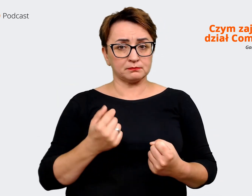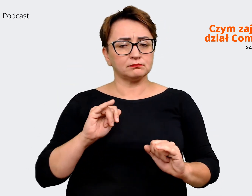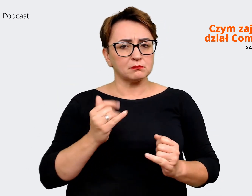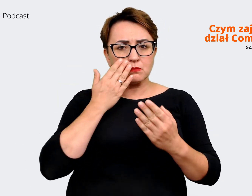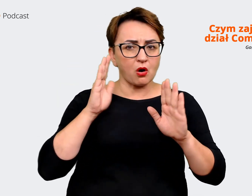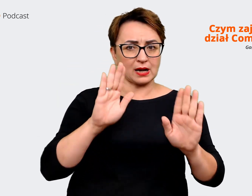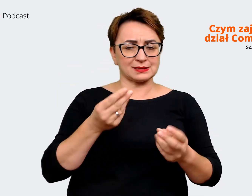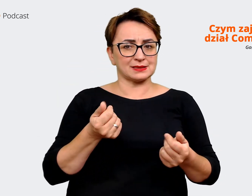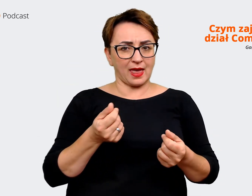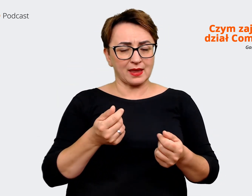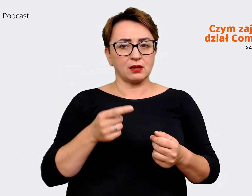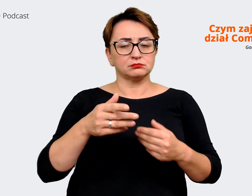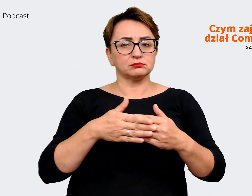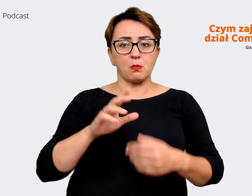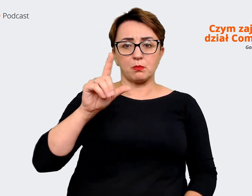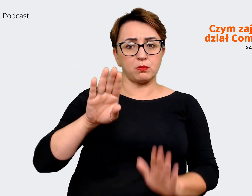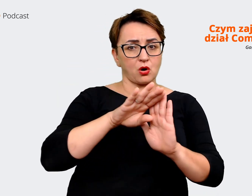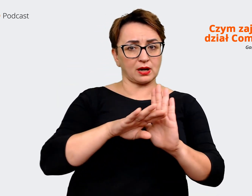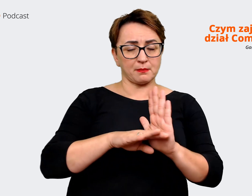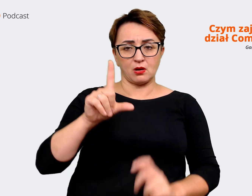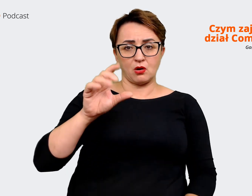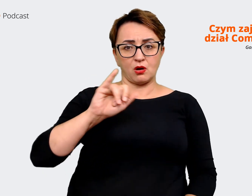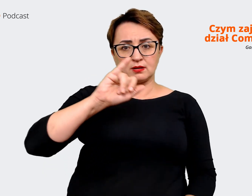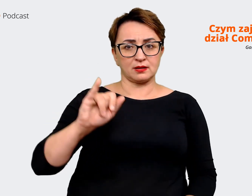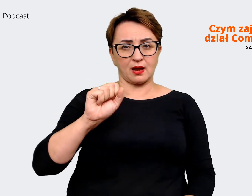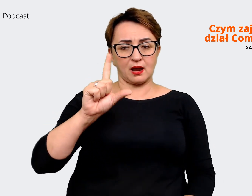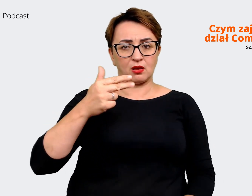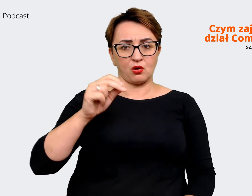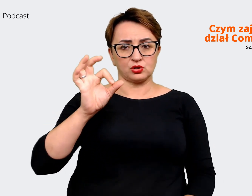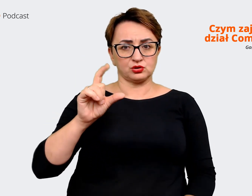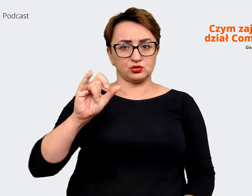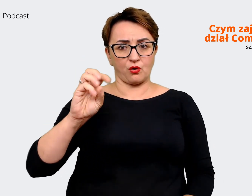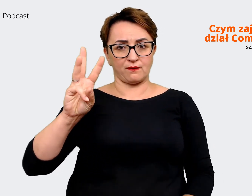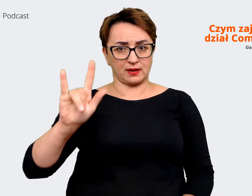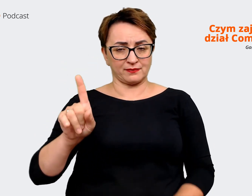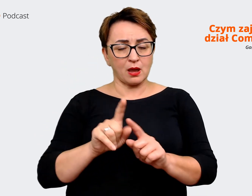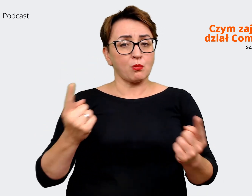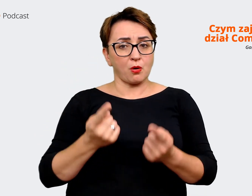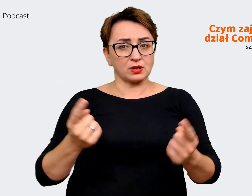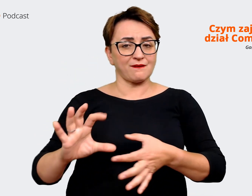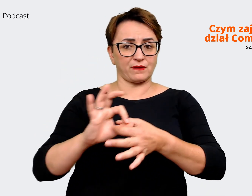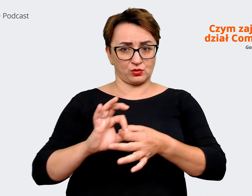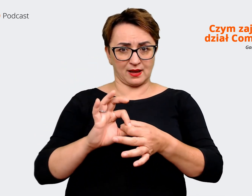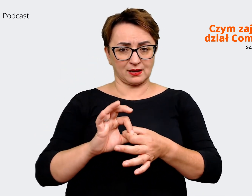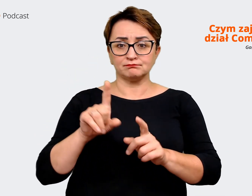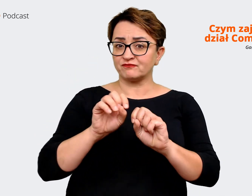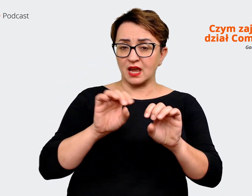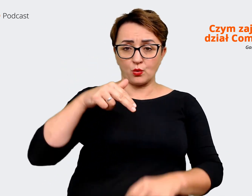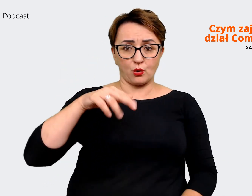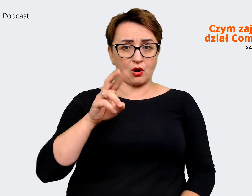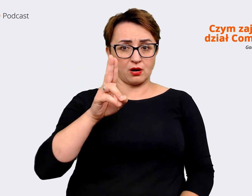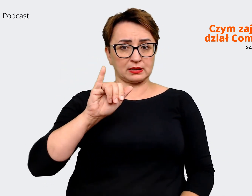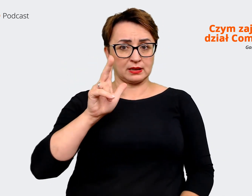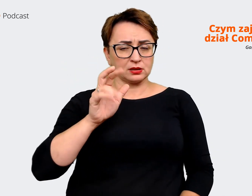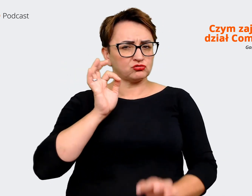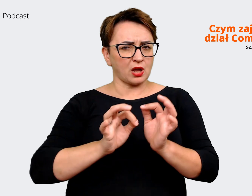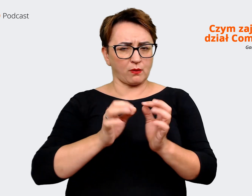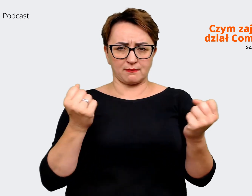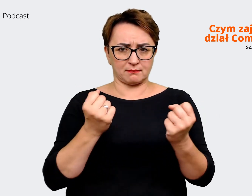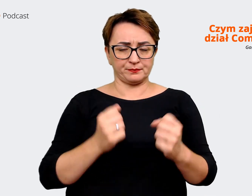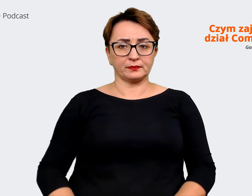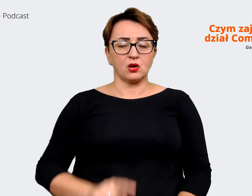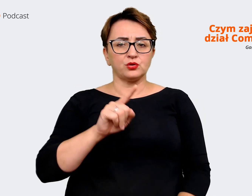tak? Tak. Działamy jeszcze odnośnie dodatkowego oznaczania tych cen i opisywania gdzieś tam na listingach, bo mamy to na razie na